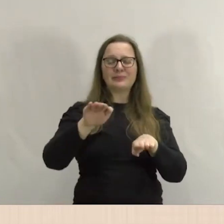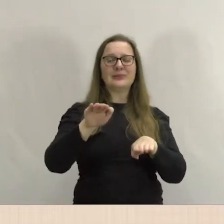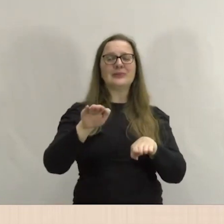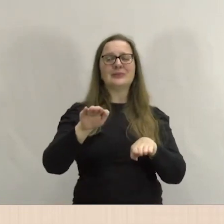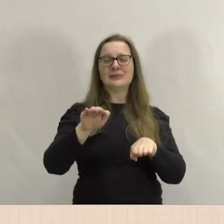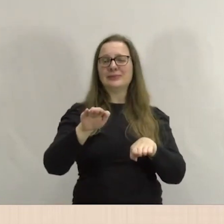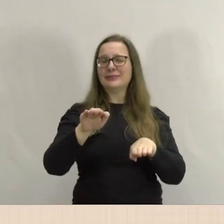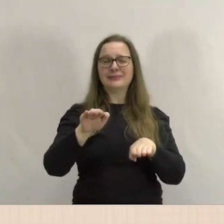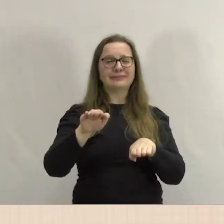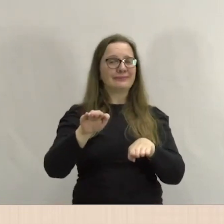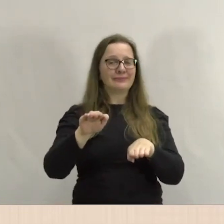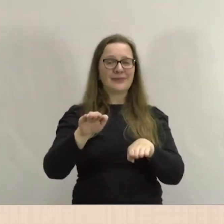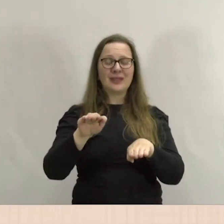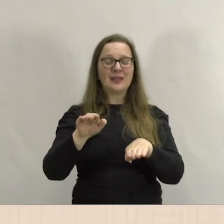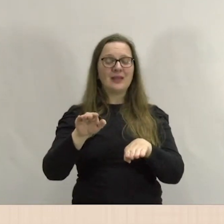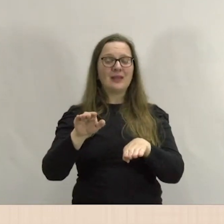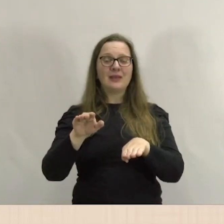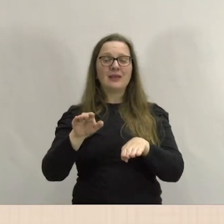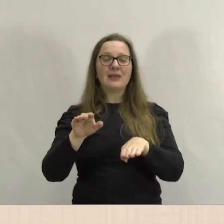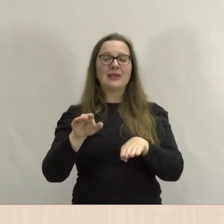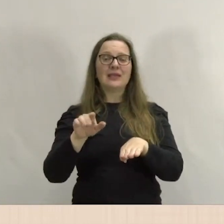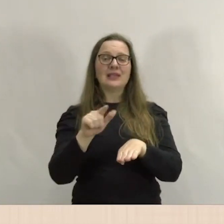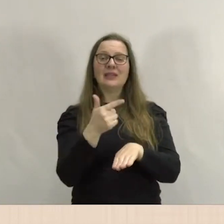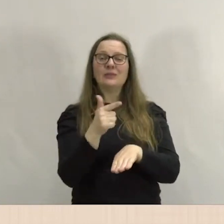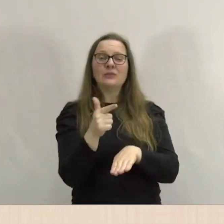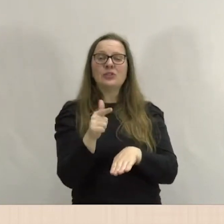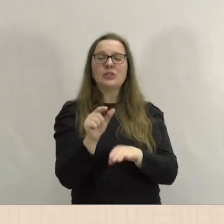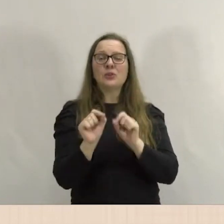E não havia apóstolos.